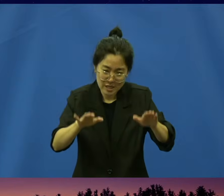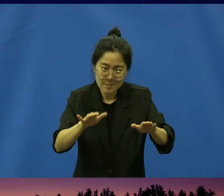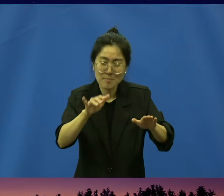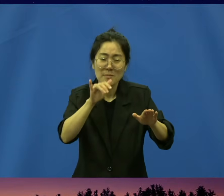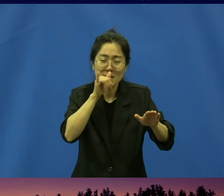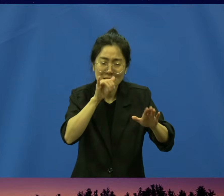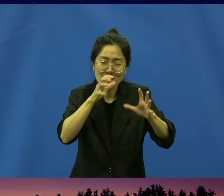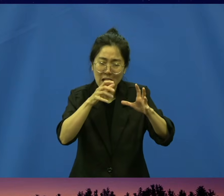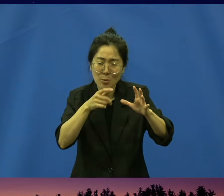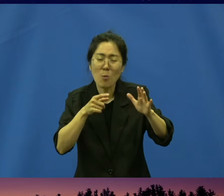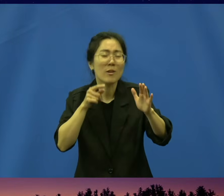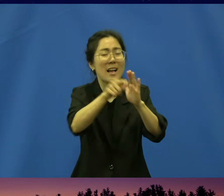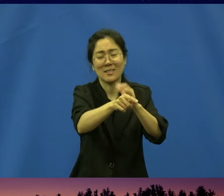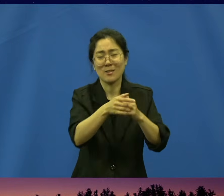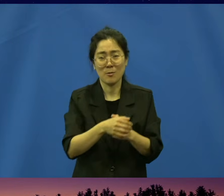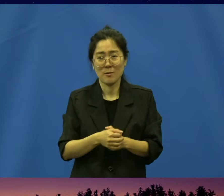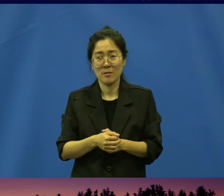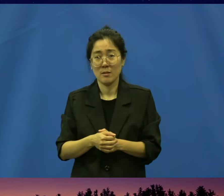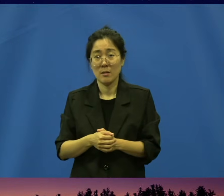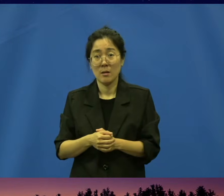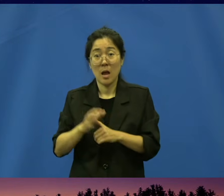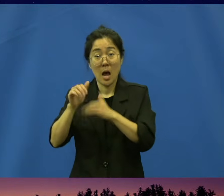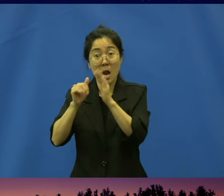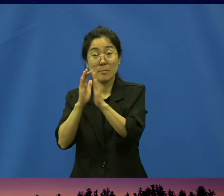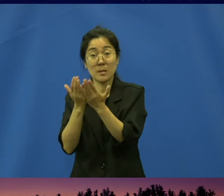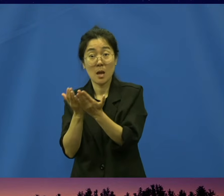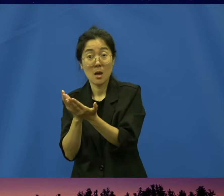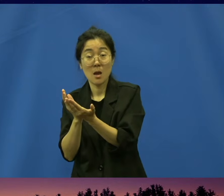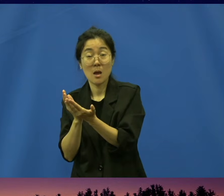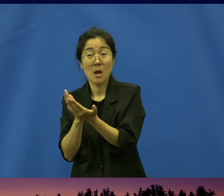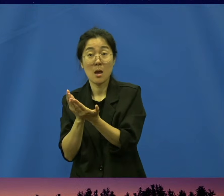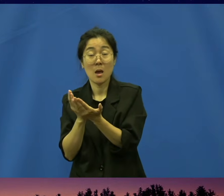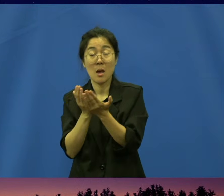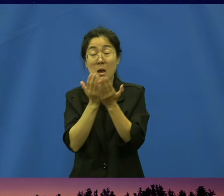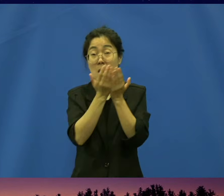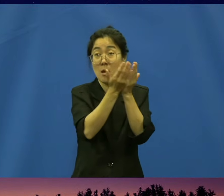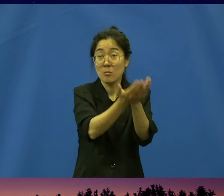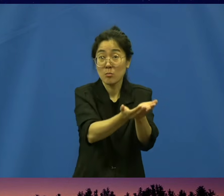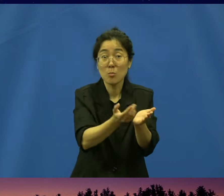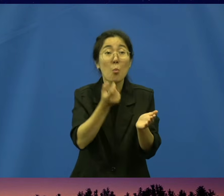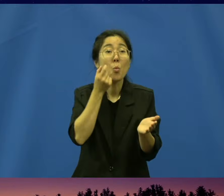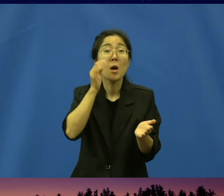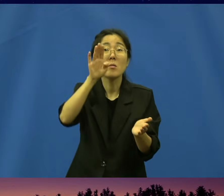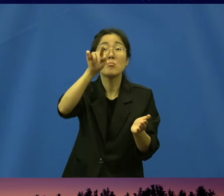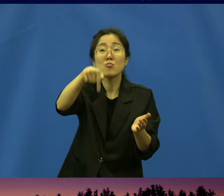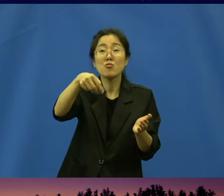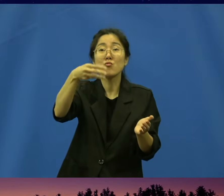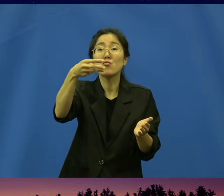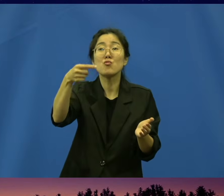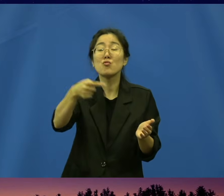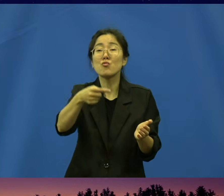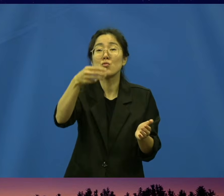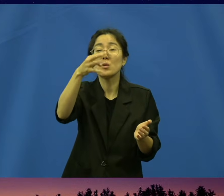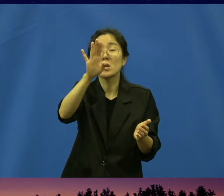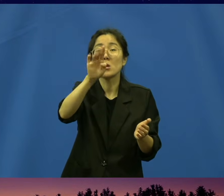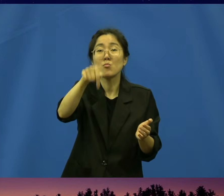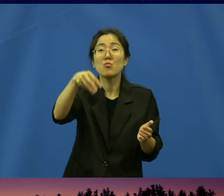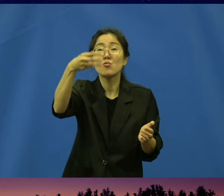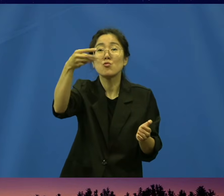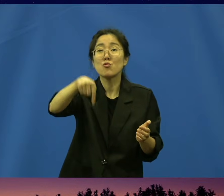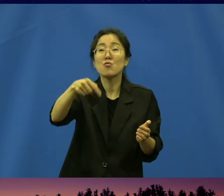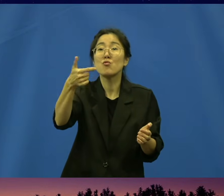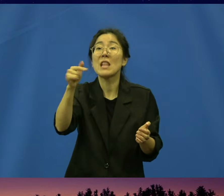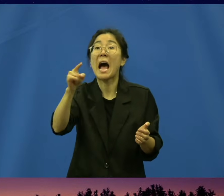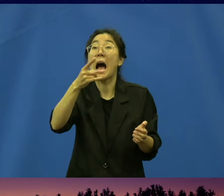성경을 받는 것은 고사하고 진열조차 못하게 한 유일한 나라가 브루나이였는데, 그 브루나이에서도